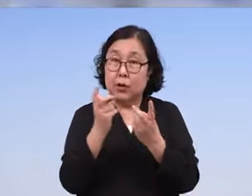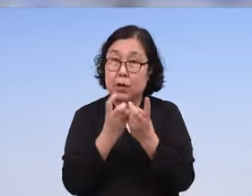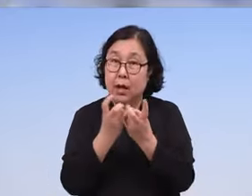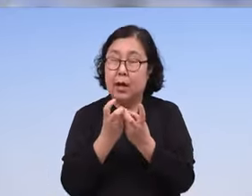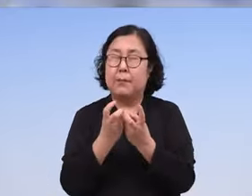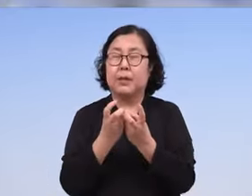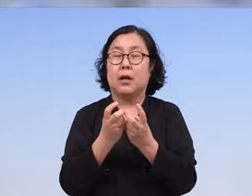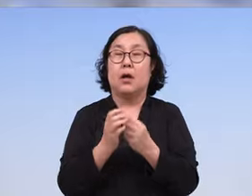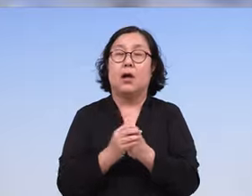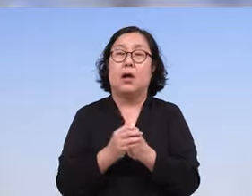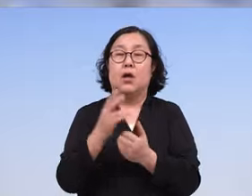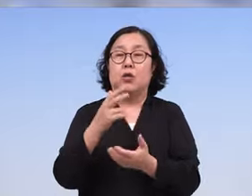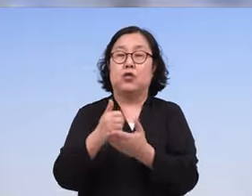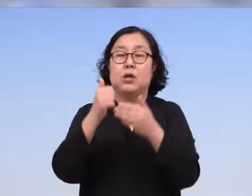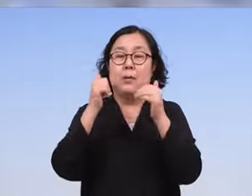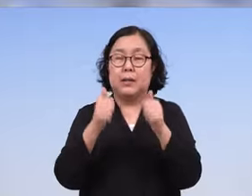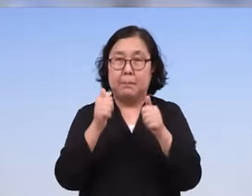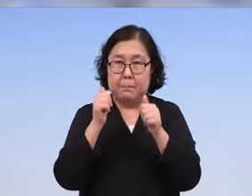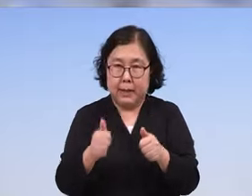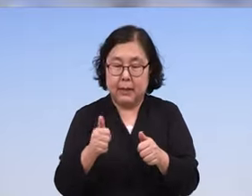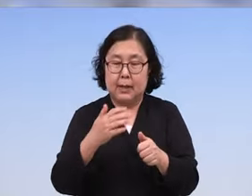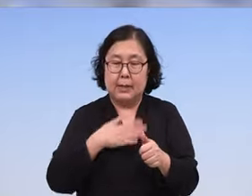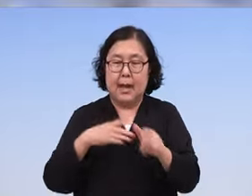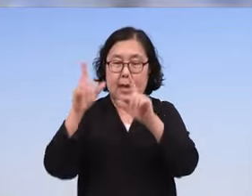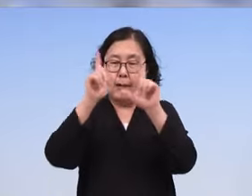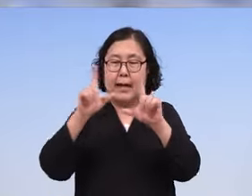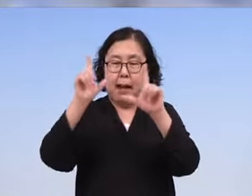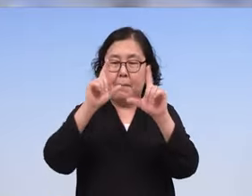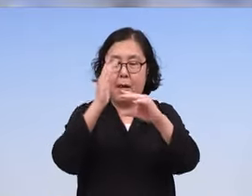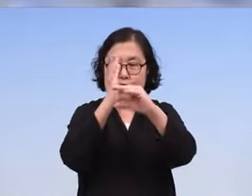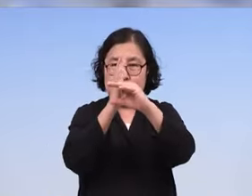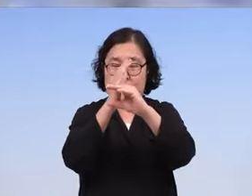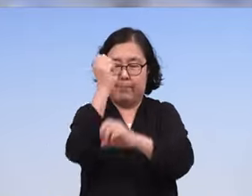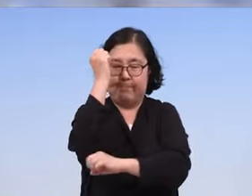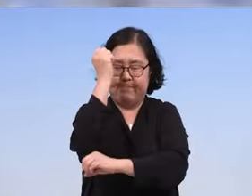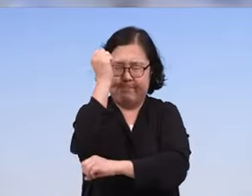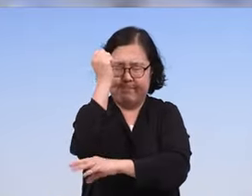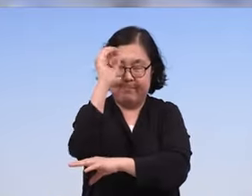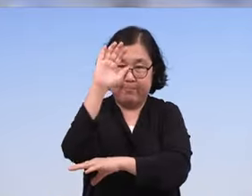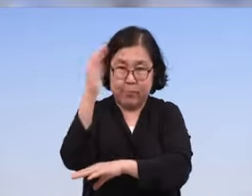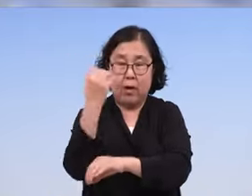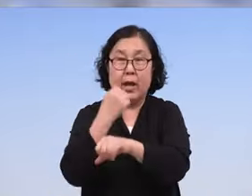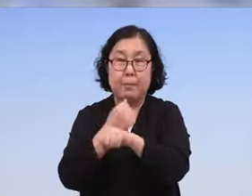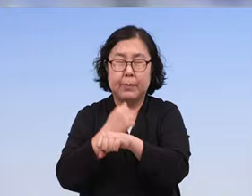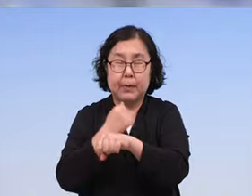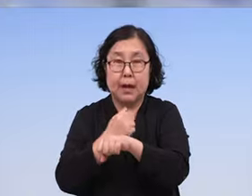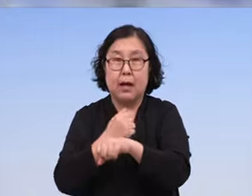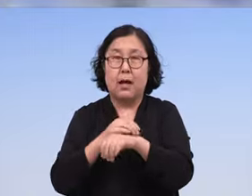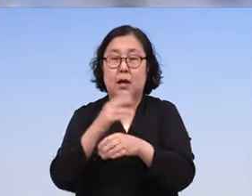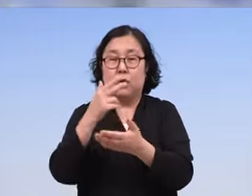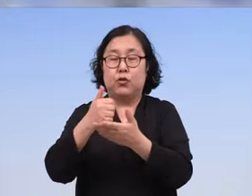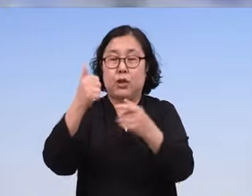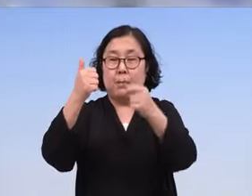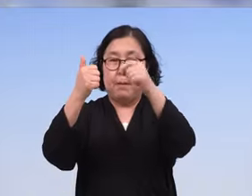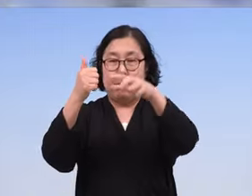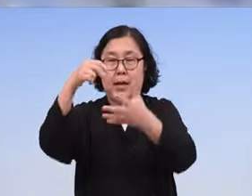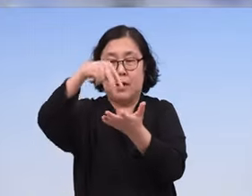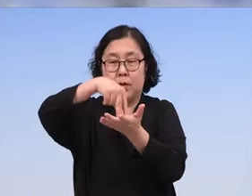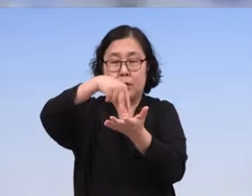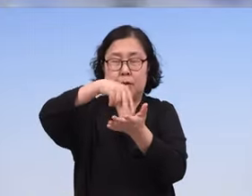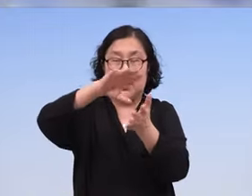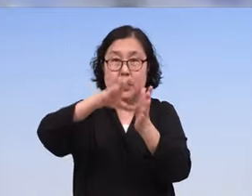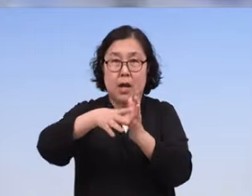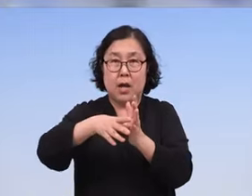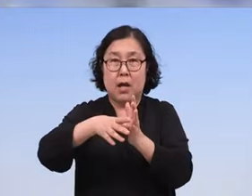해야 됩니까? 주님의 심판, 이것이 내 삶의 기준이 되도록 해야 된다. 언젠가 주님 앞에 섰을 때